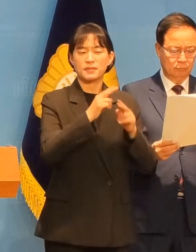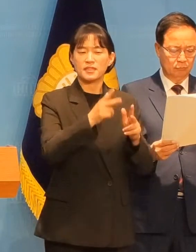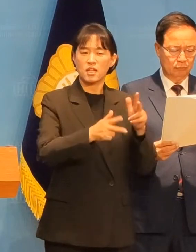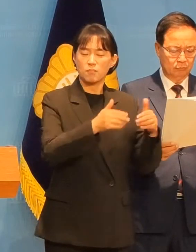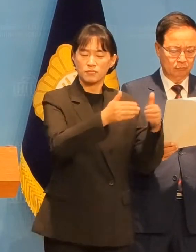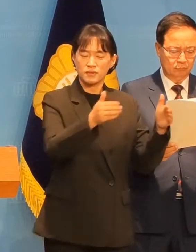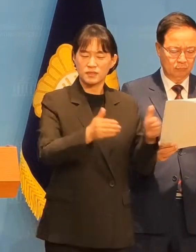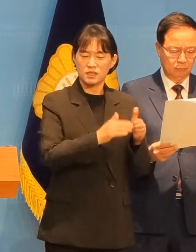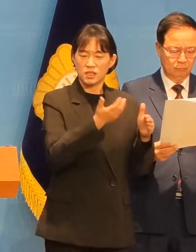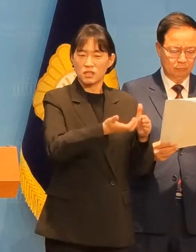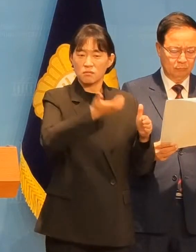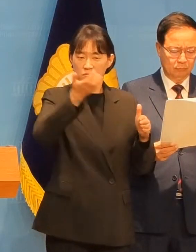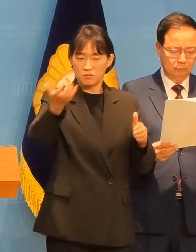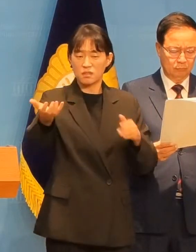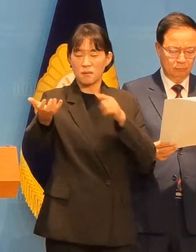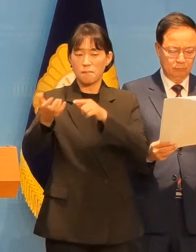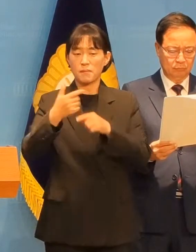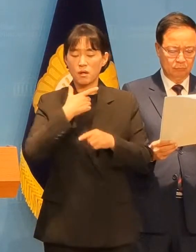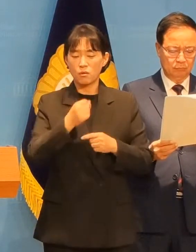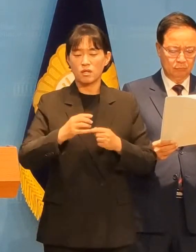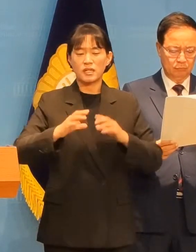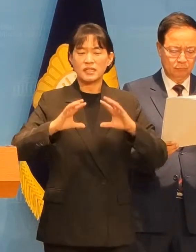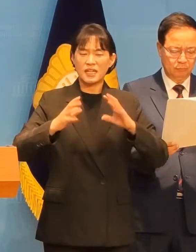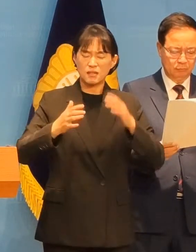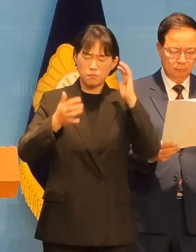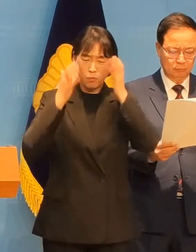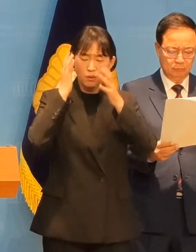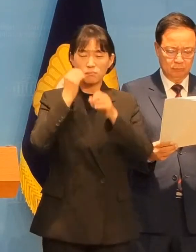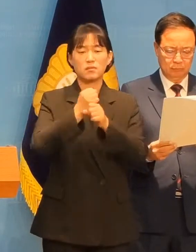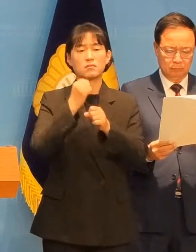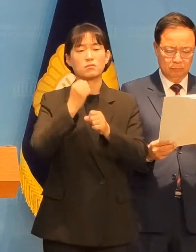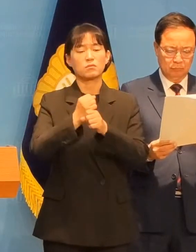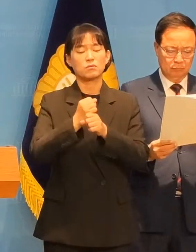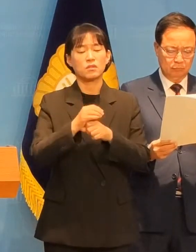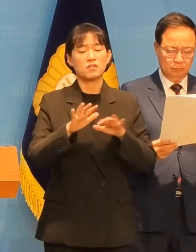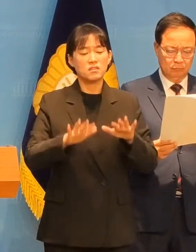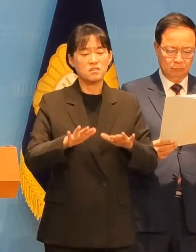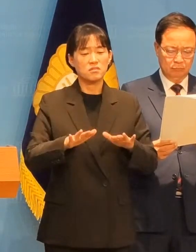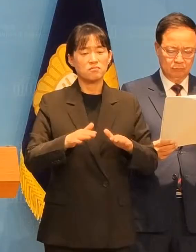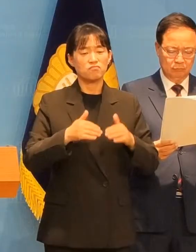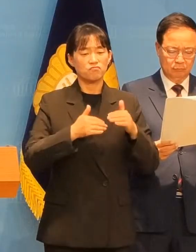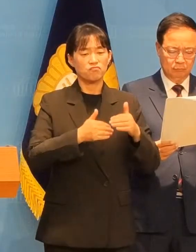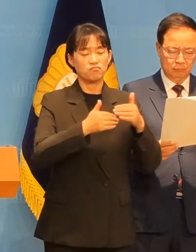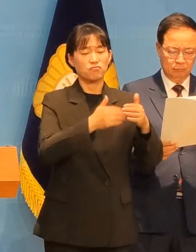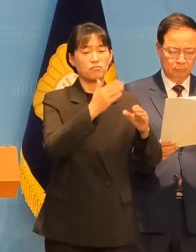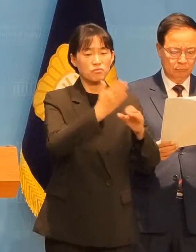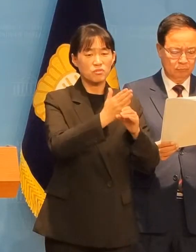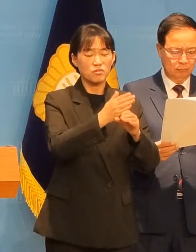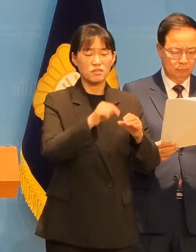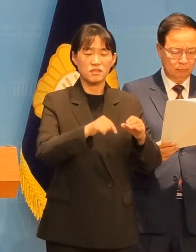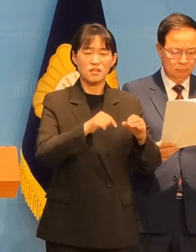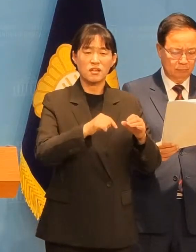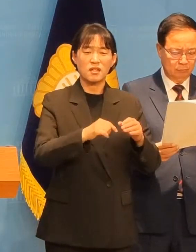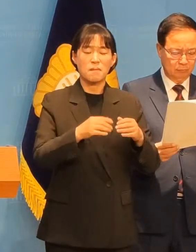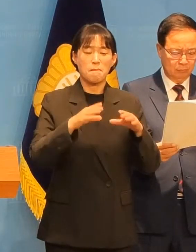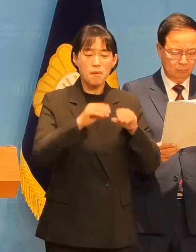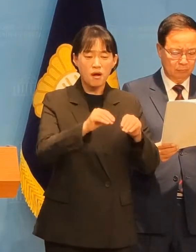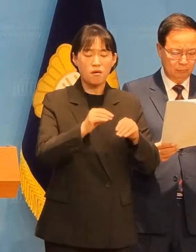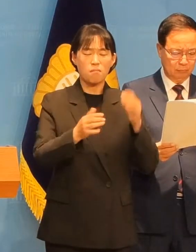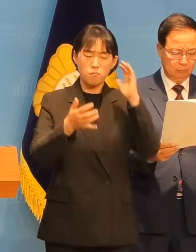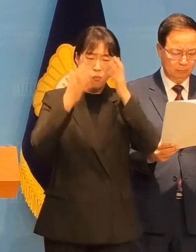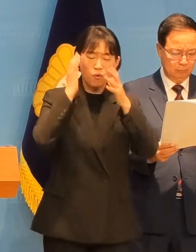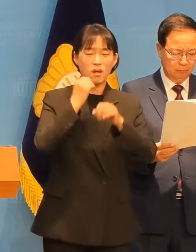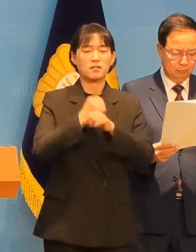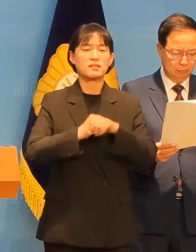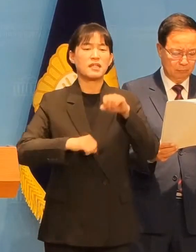요구하고 국론을 분열시키며 궤도에 오른 사업 추진을 지연시키는 동시에 사회적 혼란을 야기하는 행위를